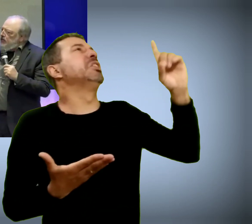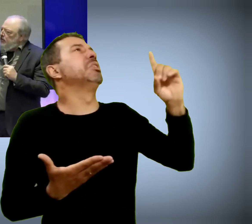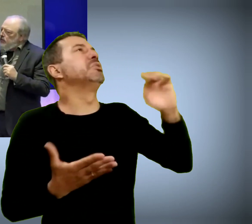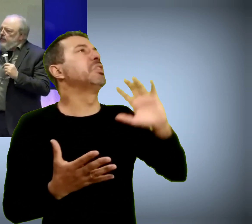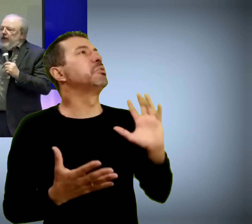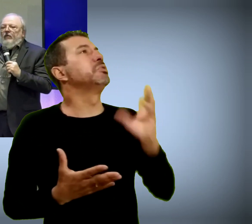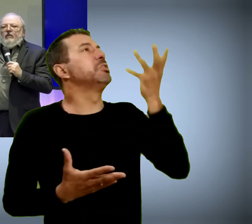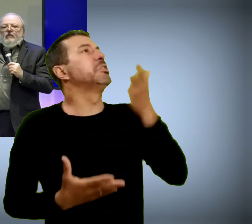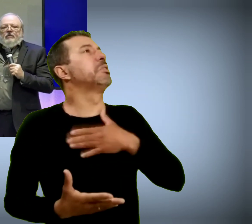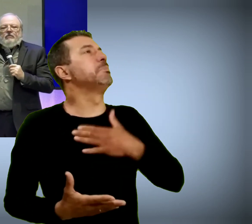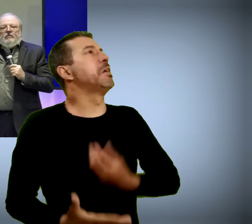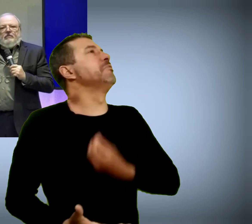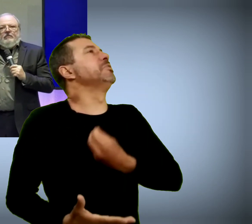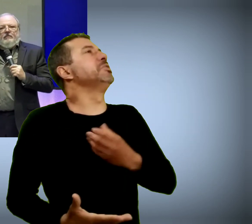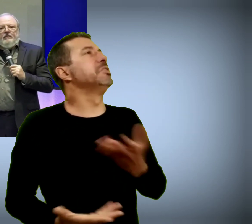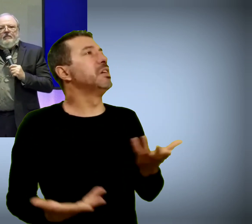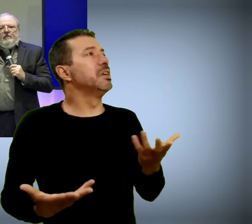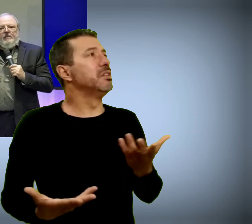estava quando aconteceu isso comigo?